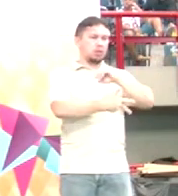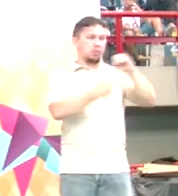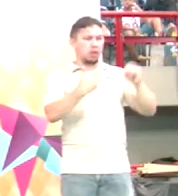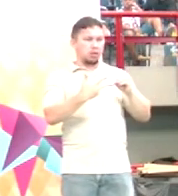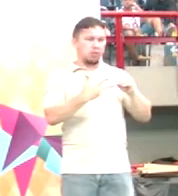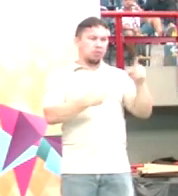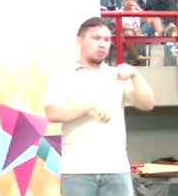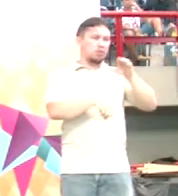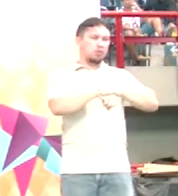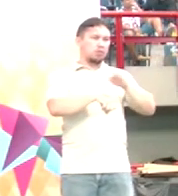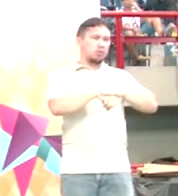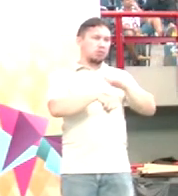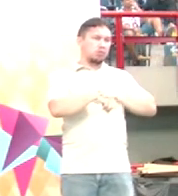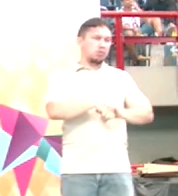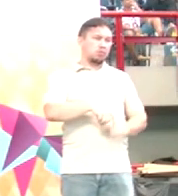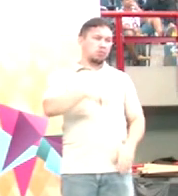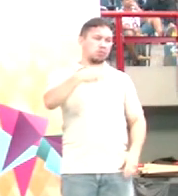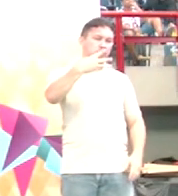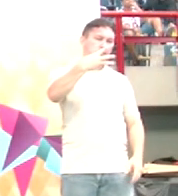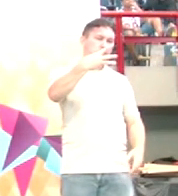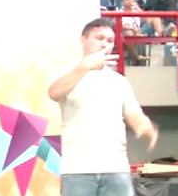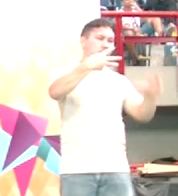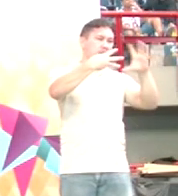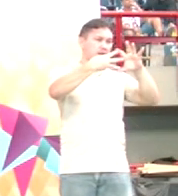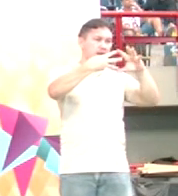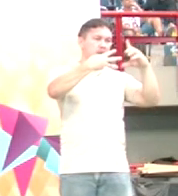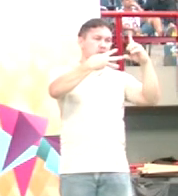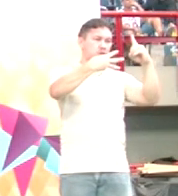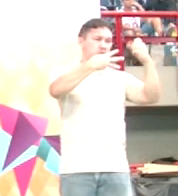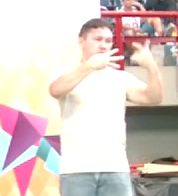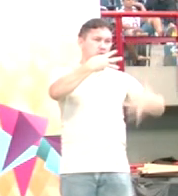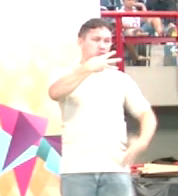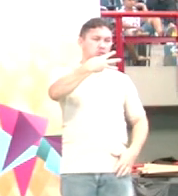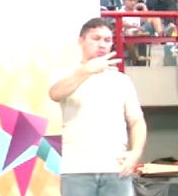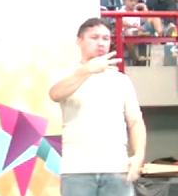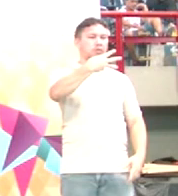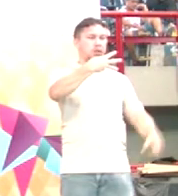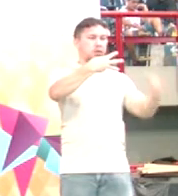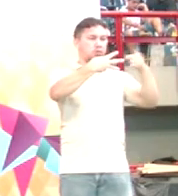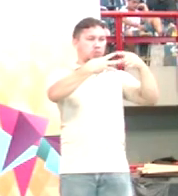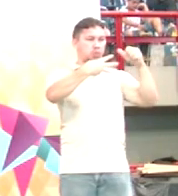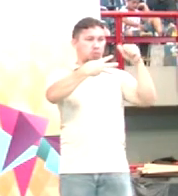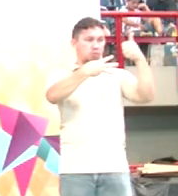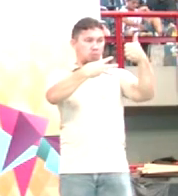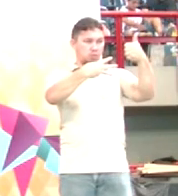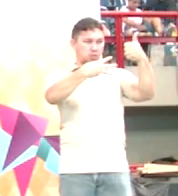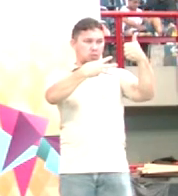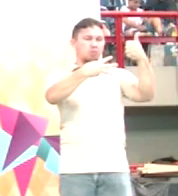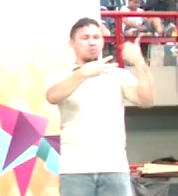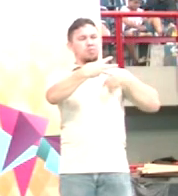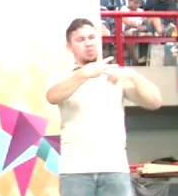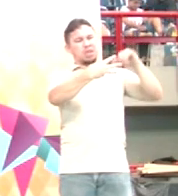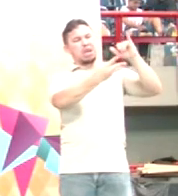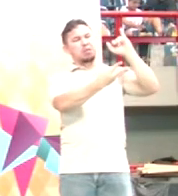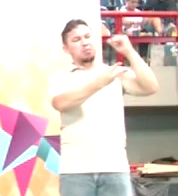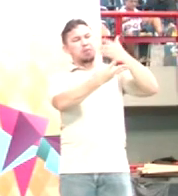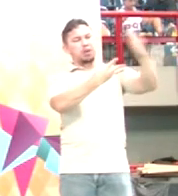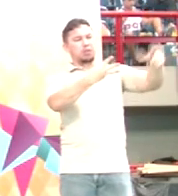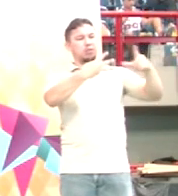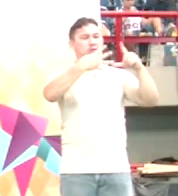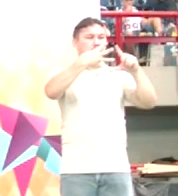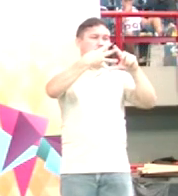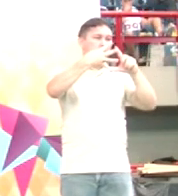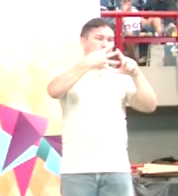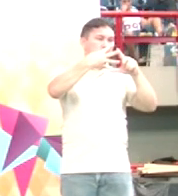que você faça 3 parágrafos no desenvolvimento, um para a introdução, 3 para o desenvolvimento e o da